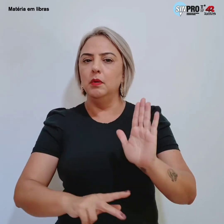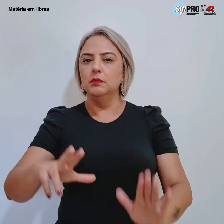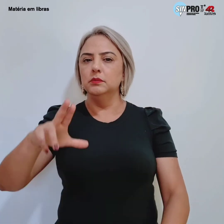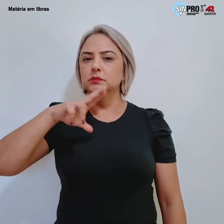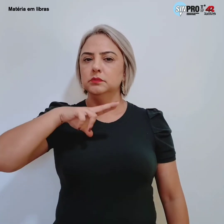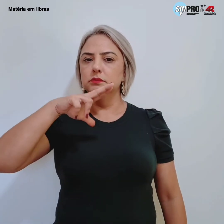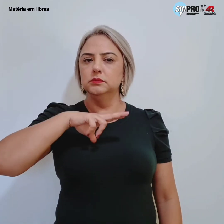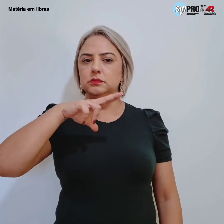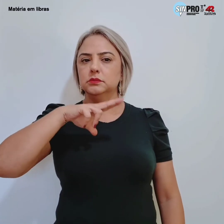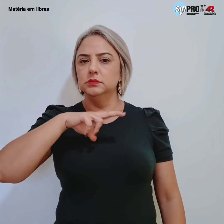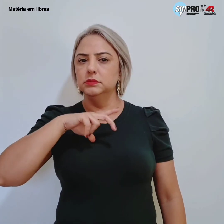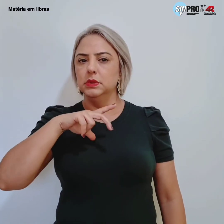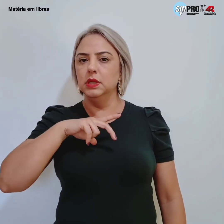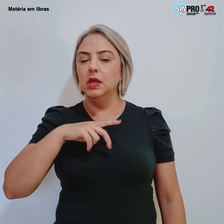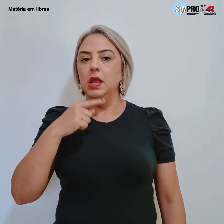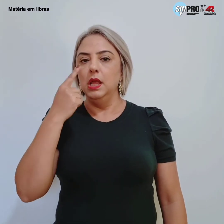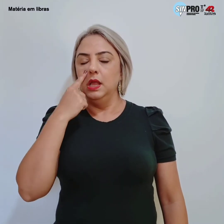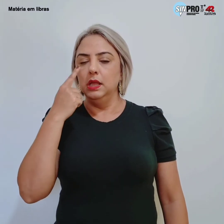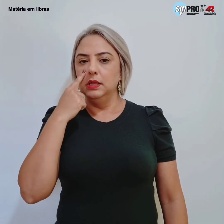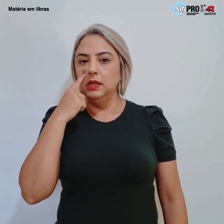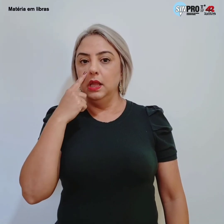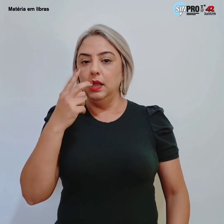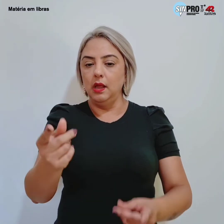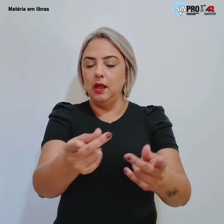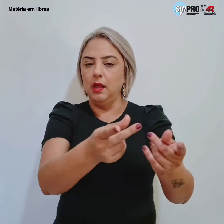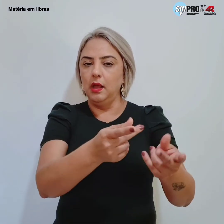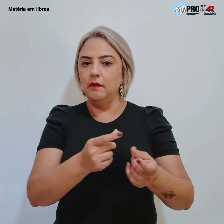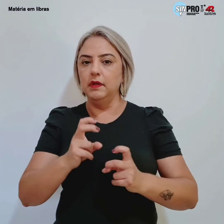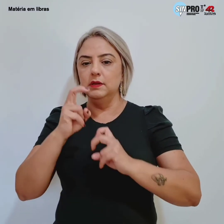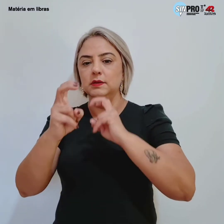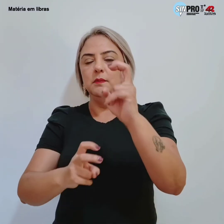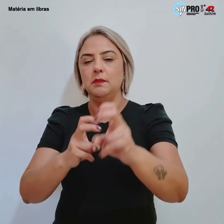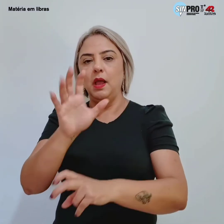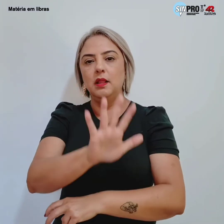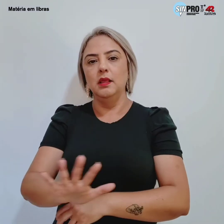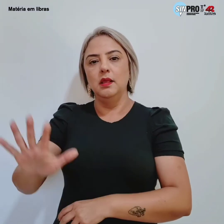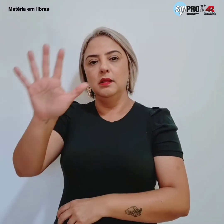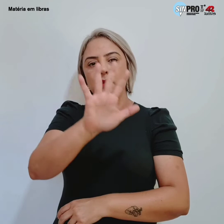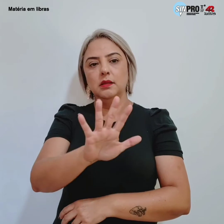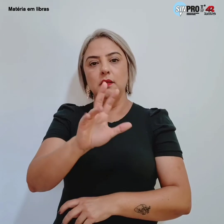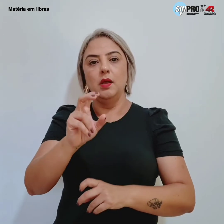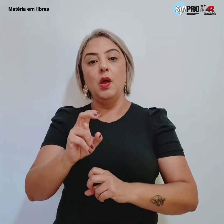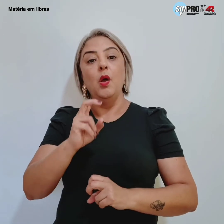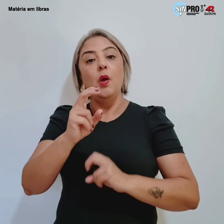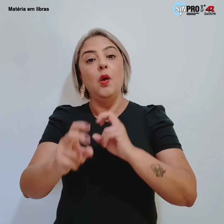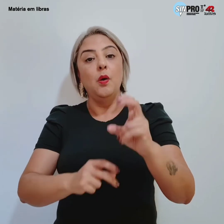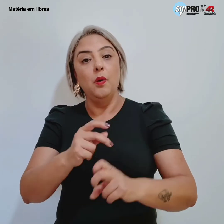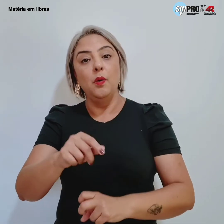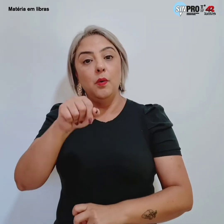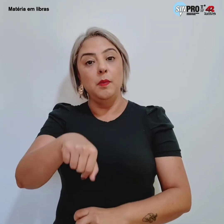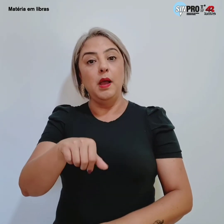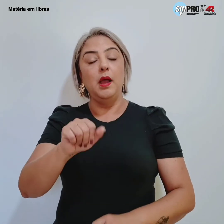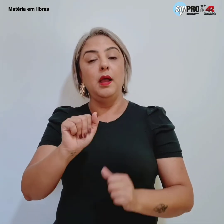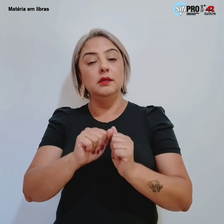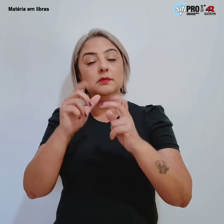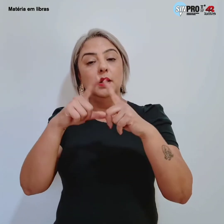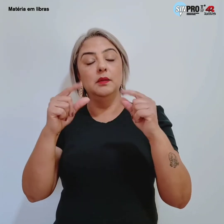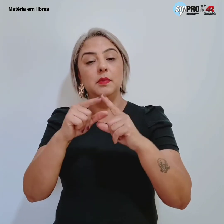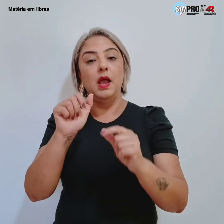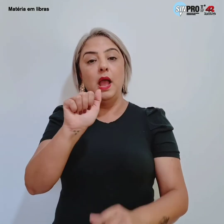de privatização que prevê a venda de parques nacionais, como o Parque Nacional de Brasília,